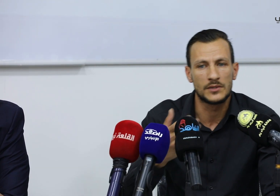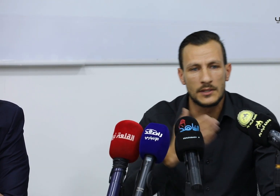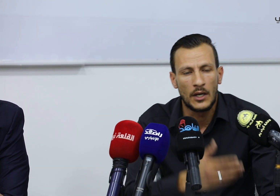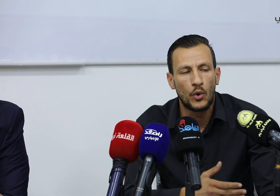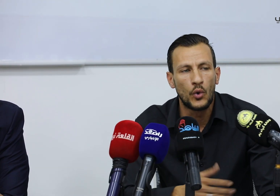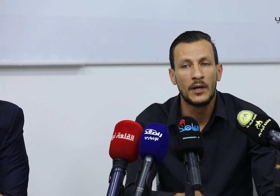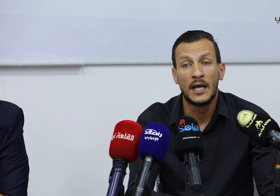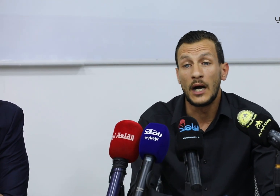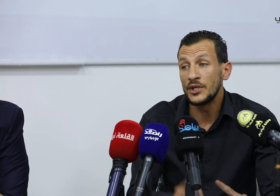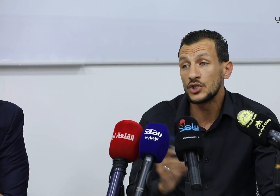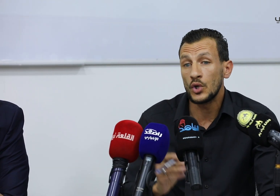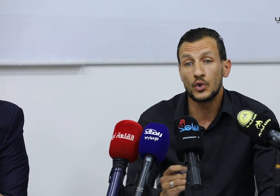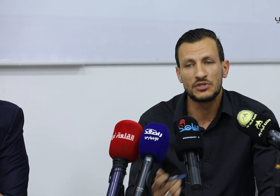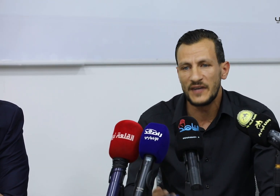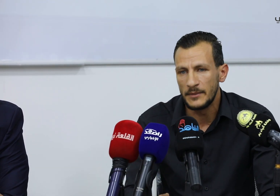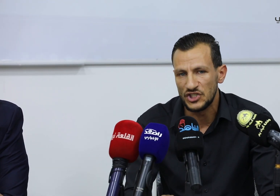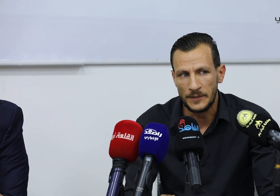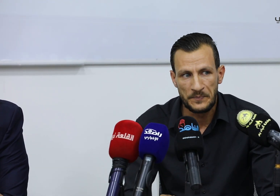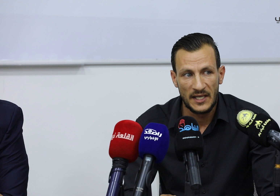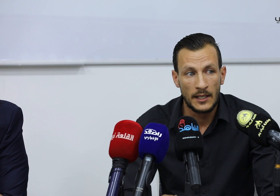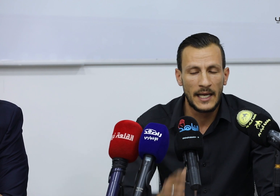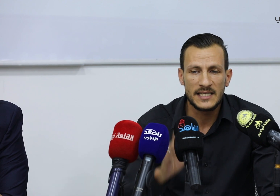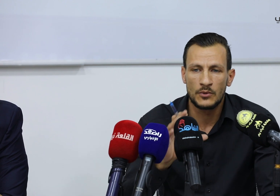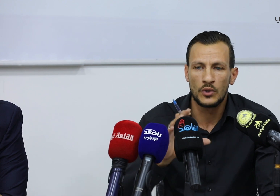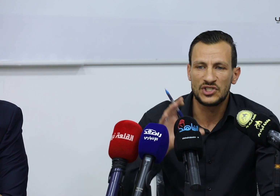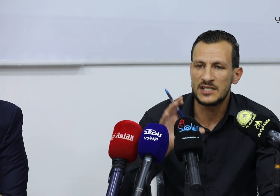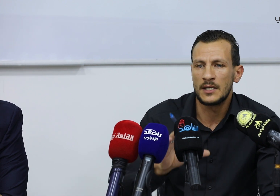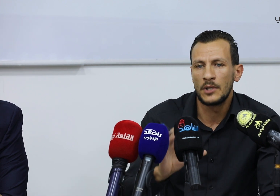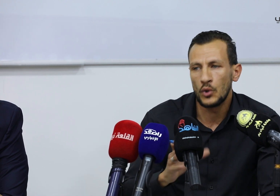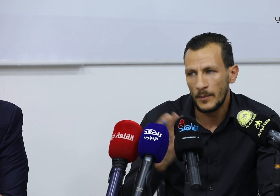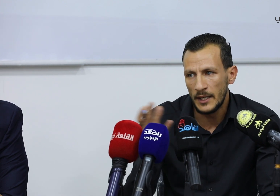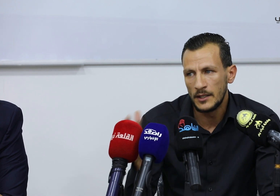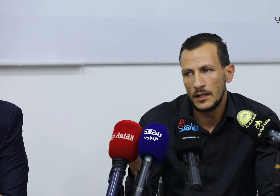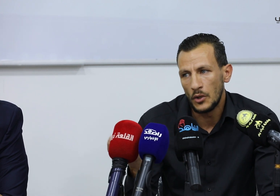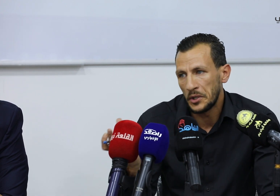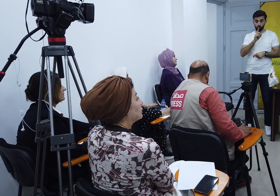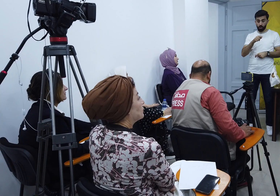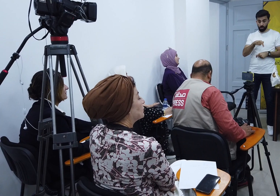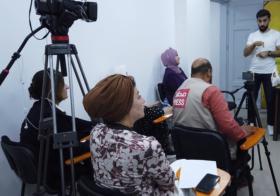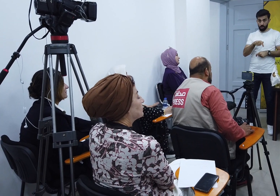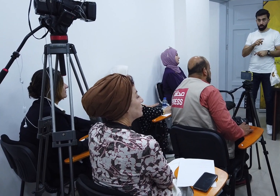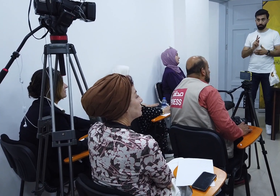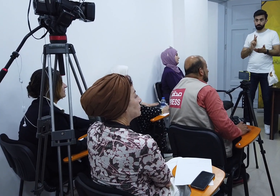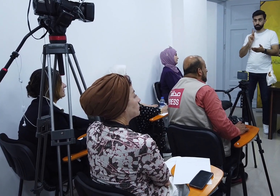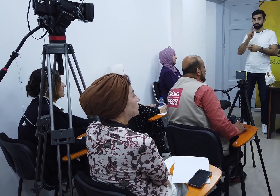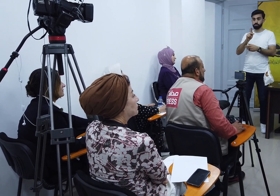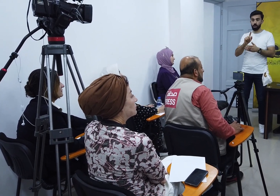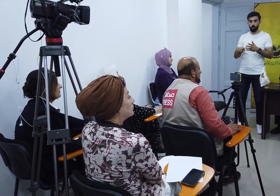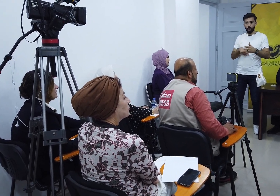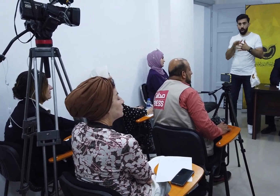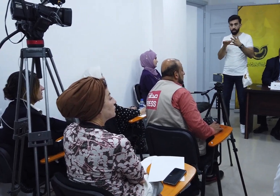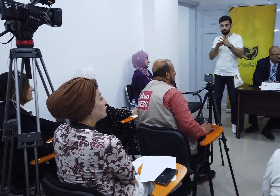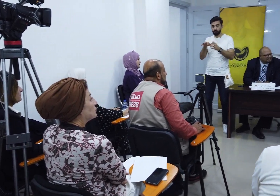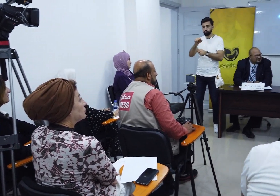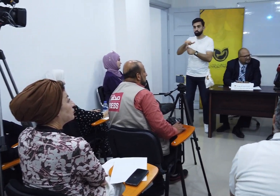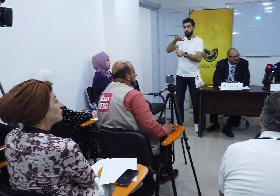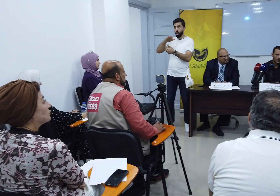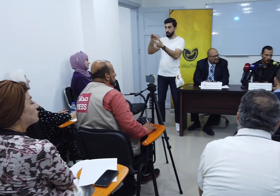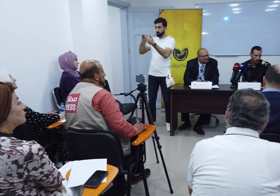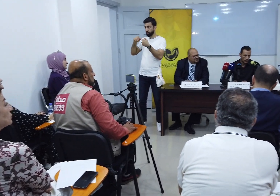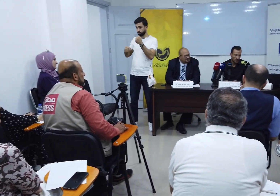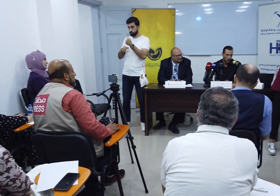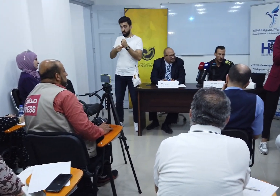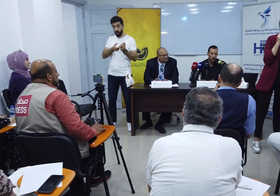او اخوه او يجي يقعد هو مش فاهم شيء. لازم يكون الشخص الأصم له كمان حريته بده يحضر إشي اللي بده إياه، مش شرط عشان هو يحضر